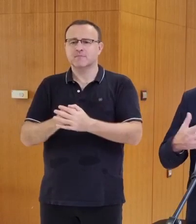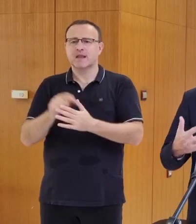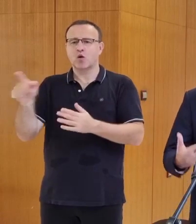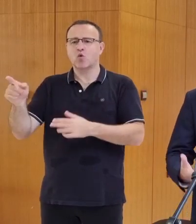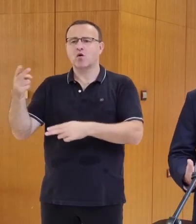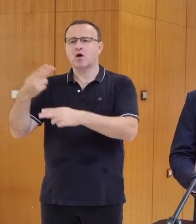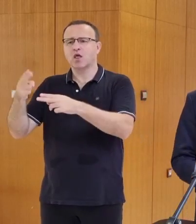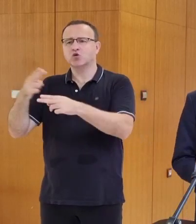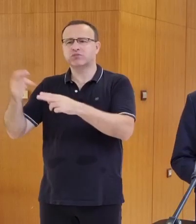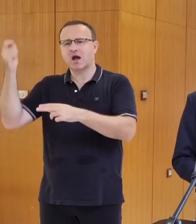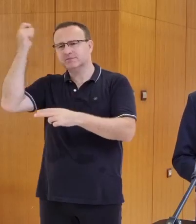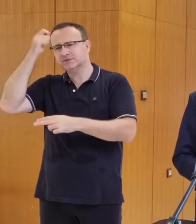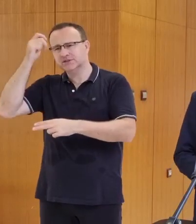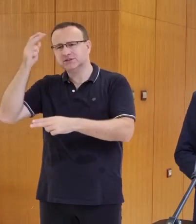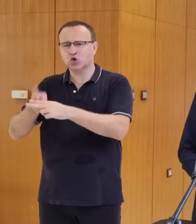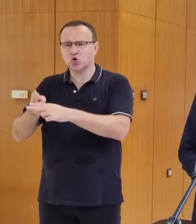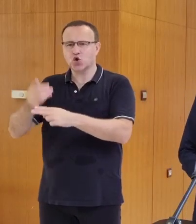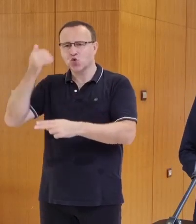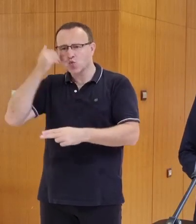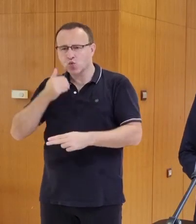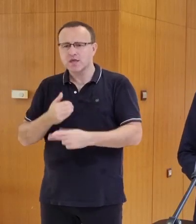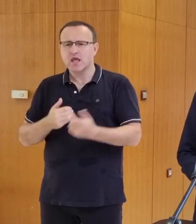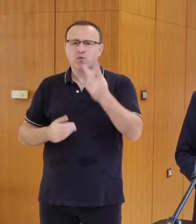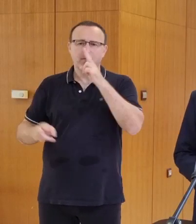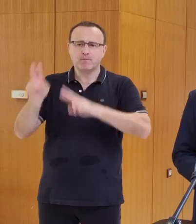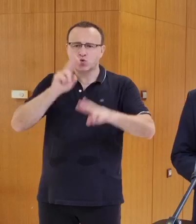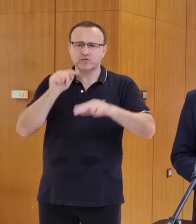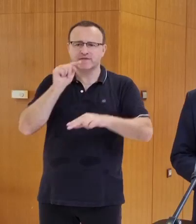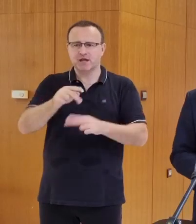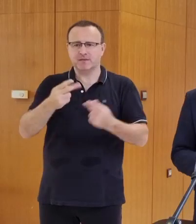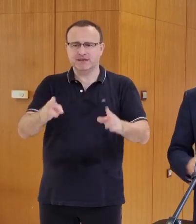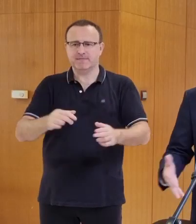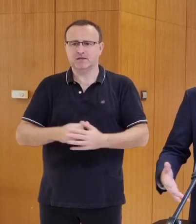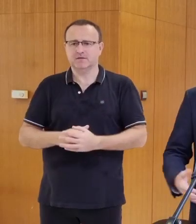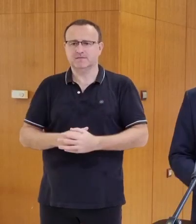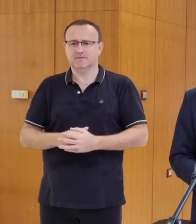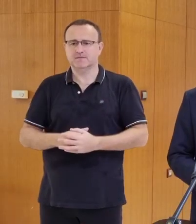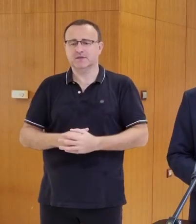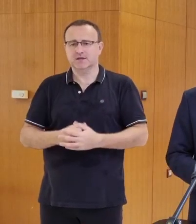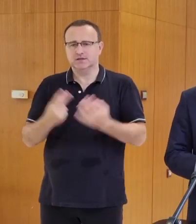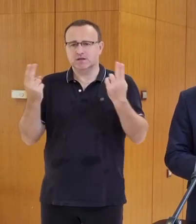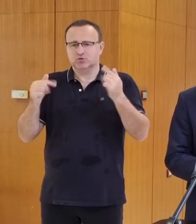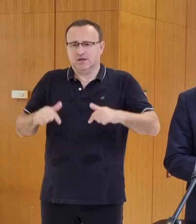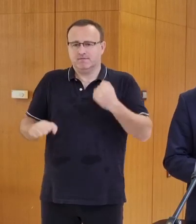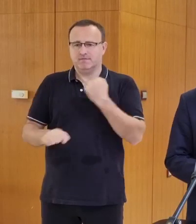ústavu, alebo čo sa týka aj posudzovania takýchto prípadov. A teda na tom samozrejme teraz